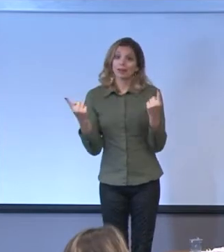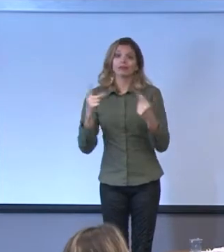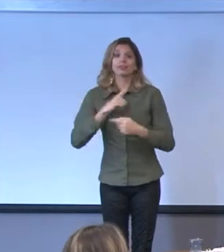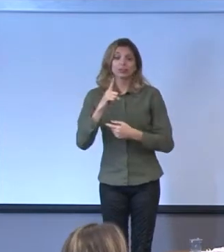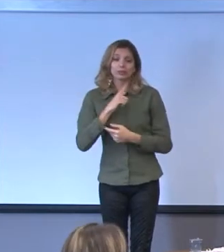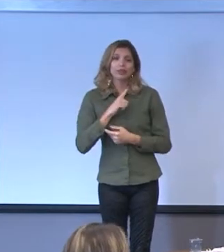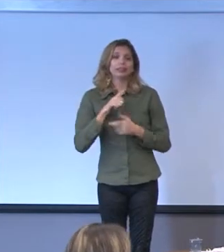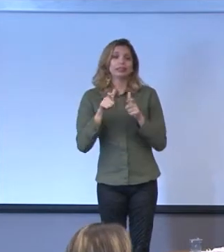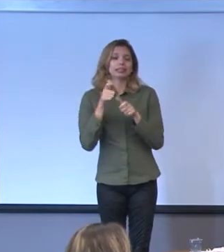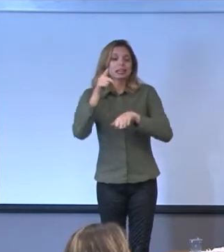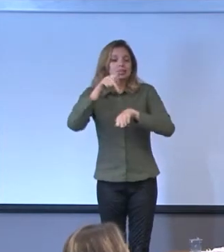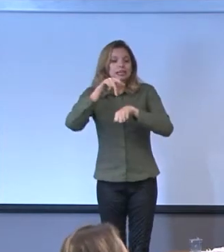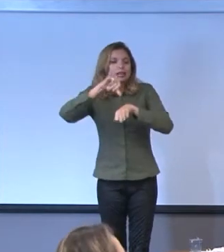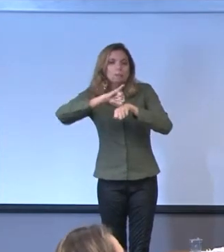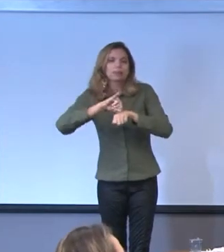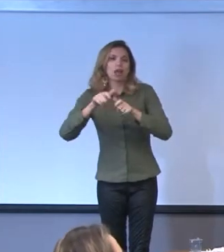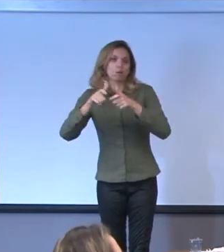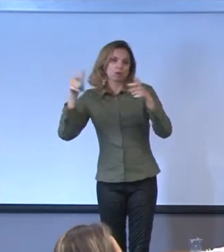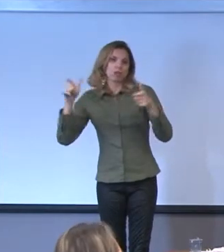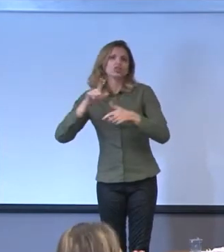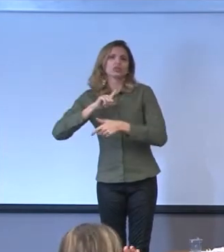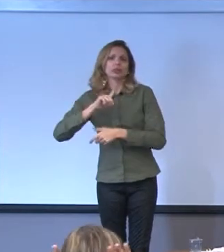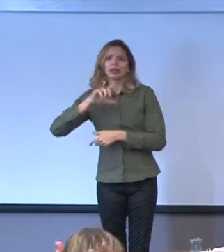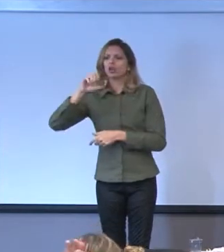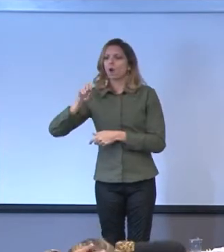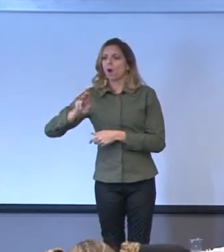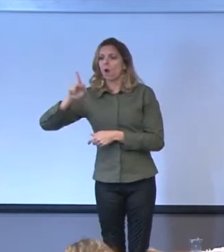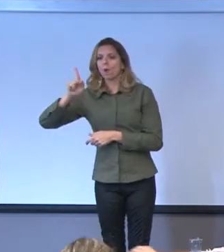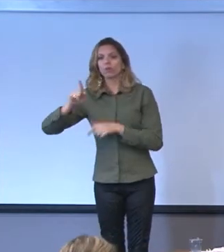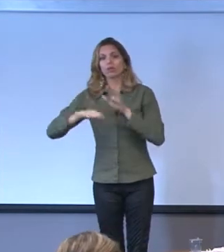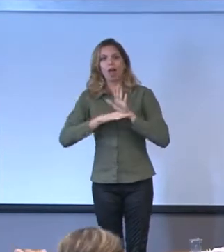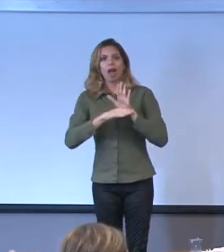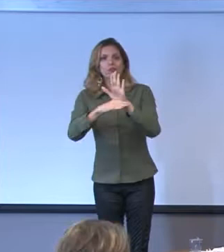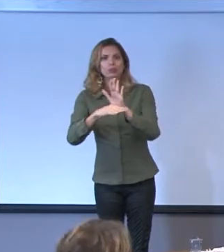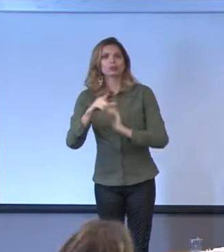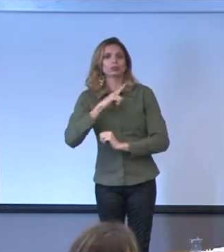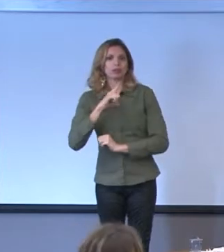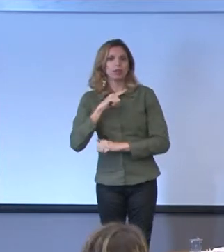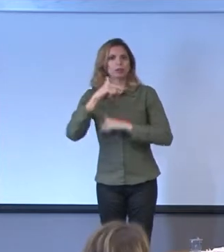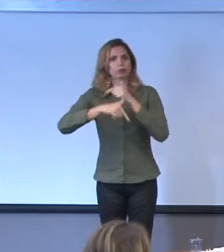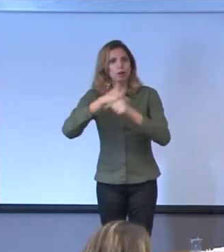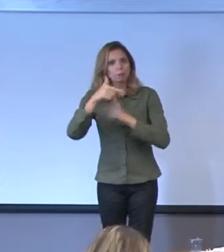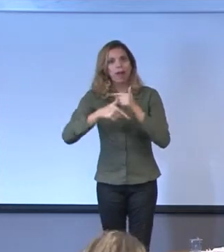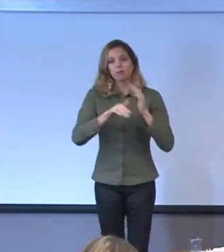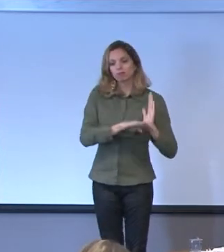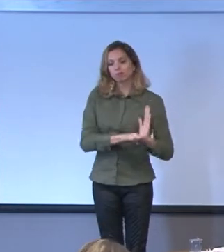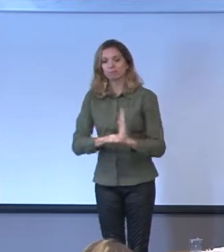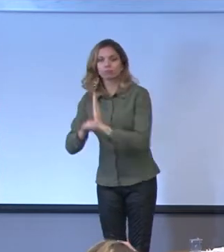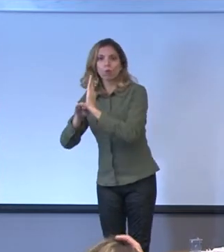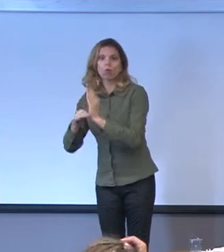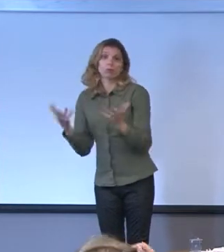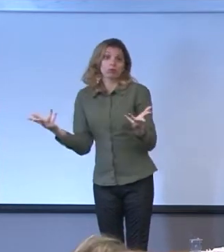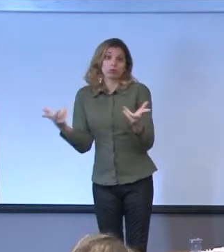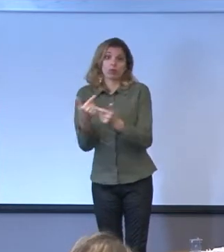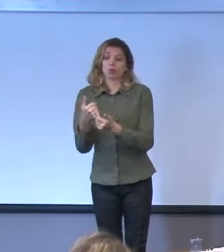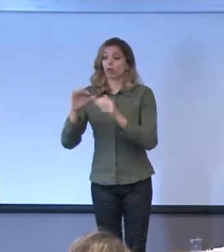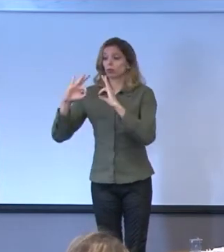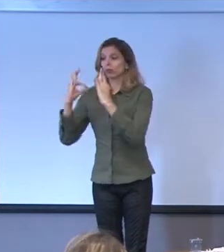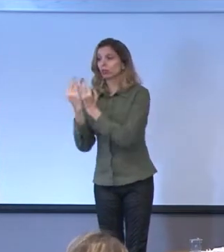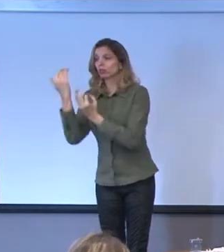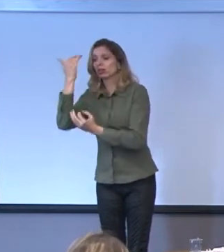cidades maiores, redes com ONGs, como São Paulo, que dão um trabalho de retaguarda fantástico para a